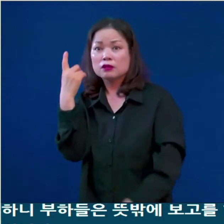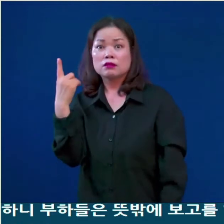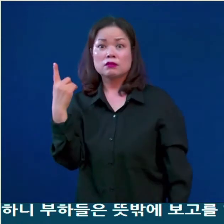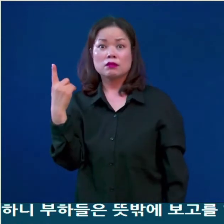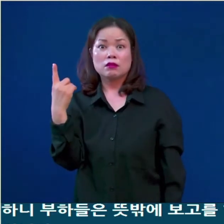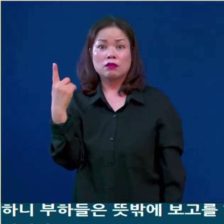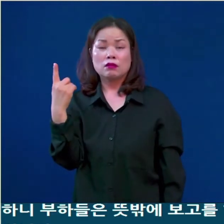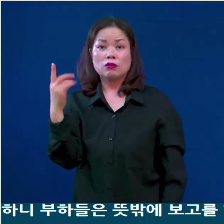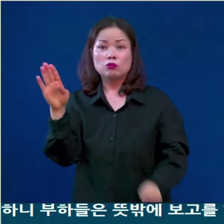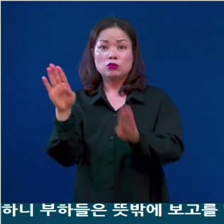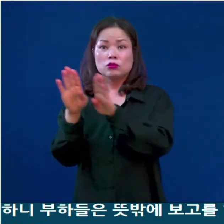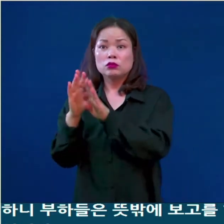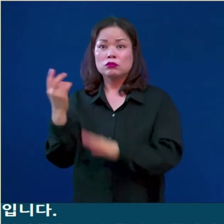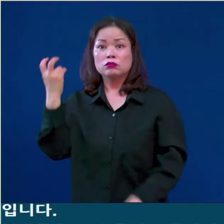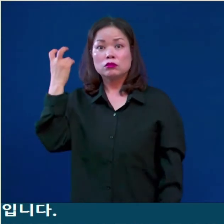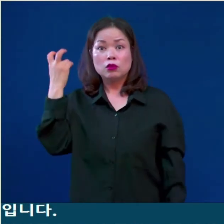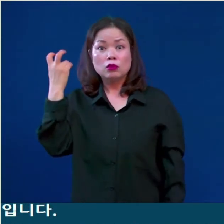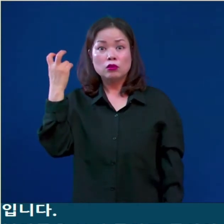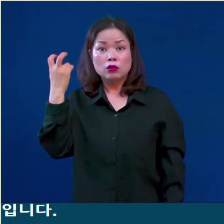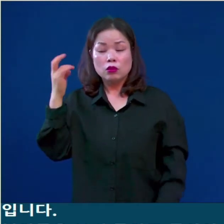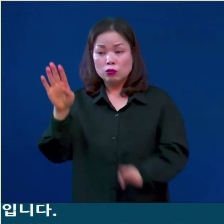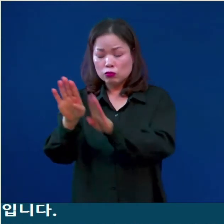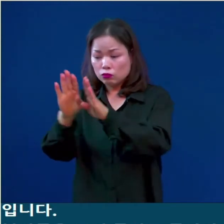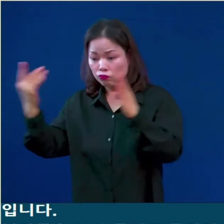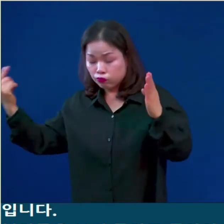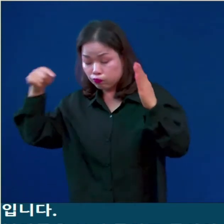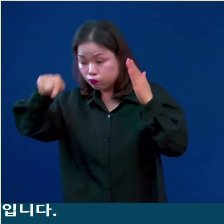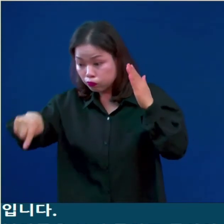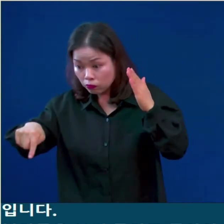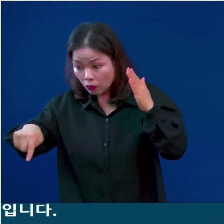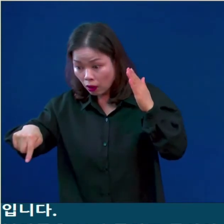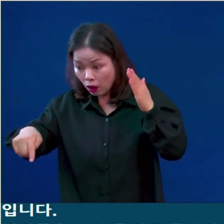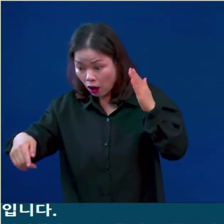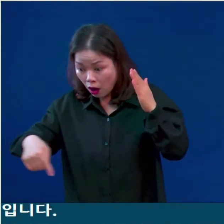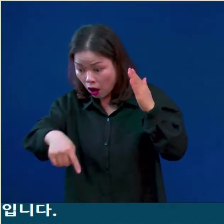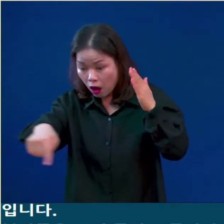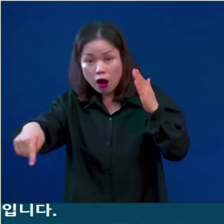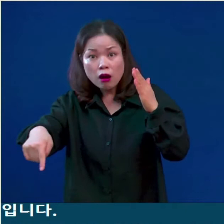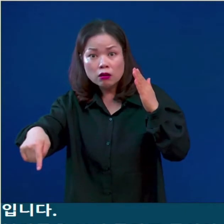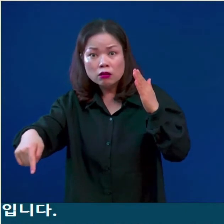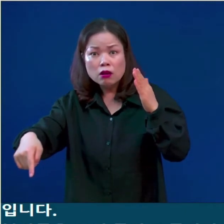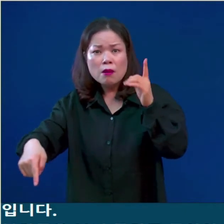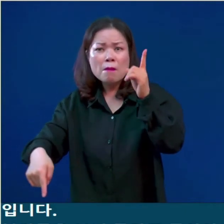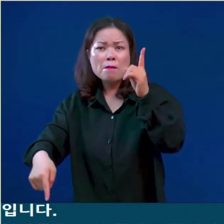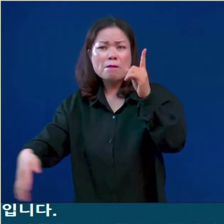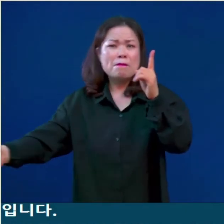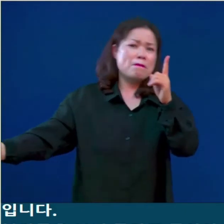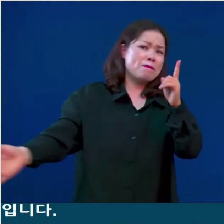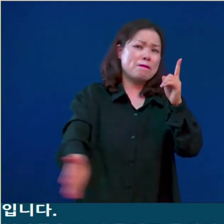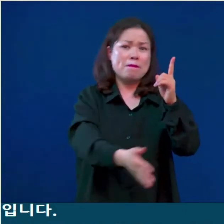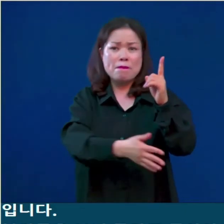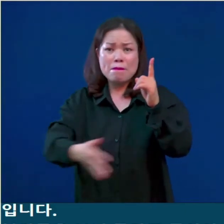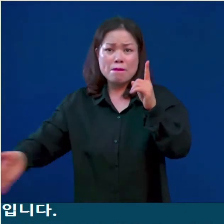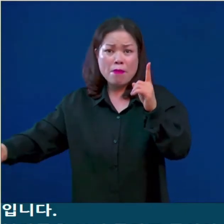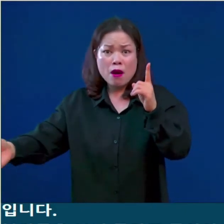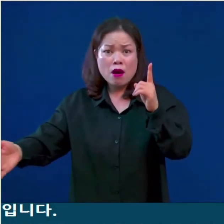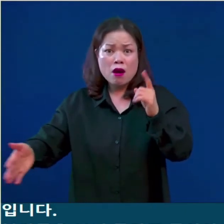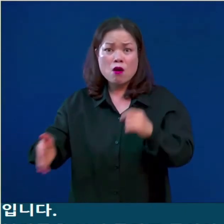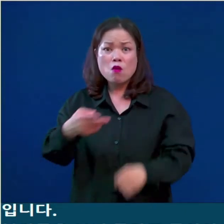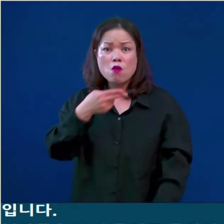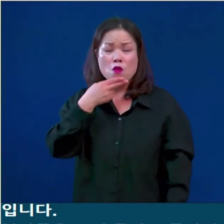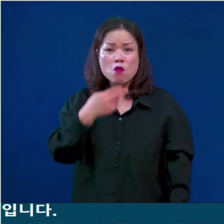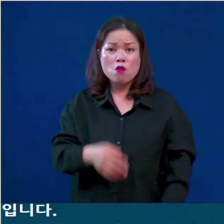사람들이 문에 서 있으되 문을 열고 본즉 그 안에는 한 사람도 없더이다